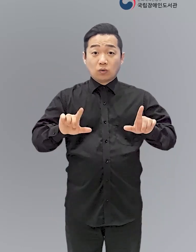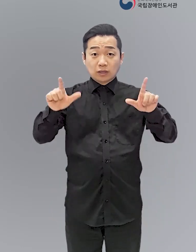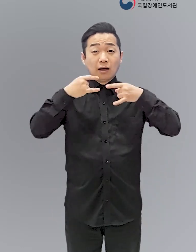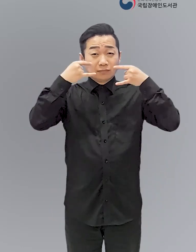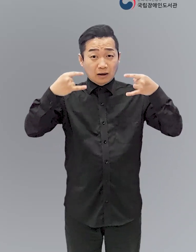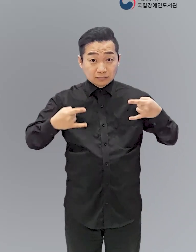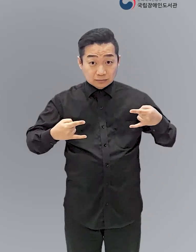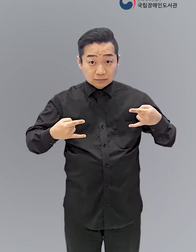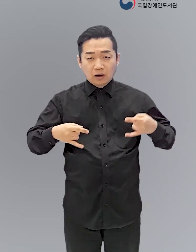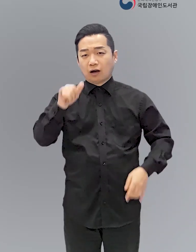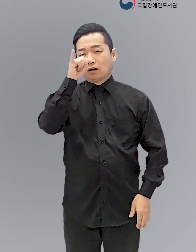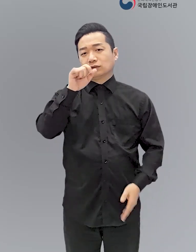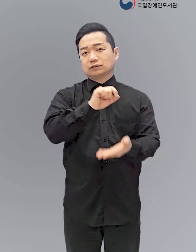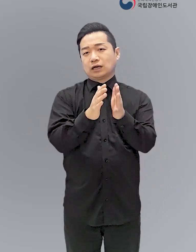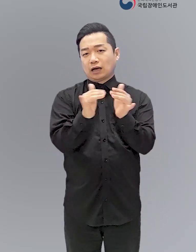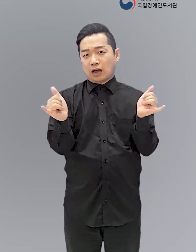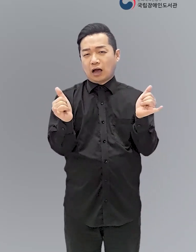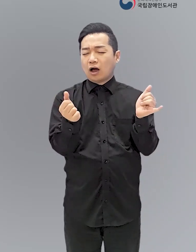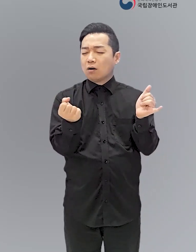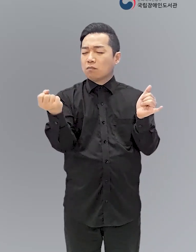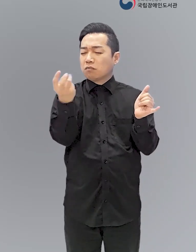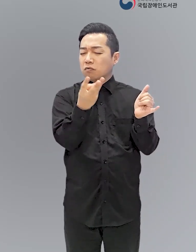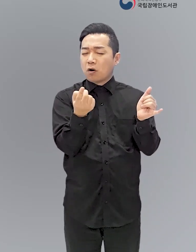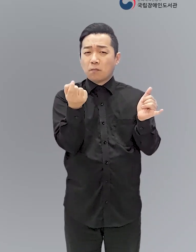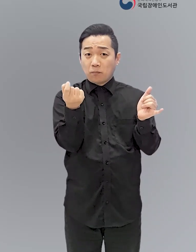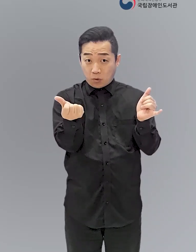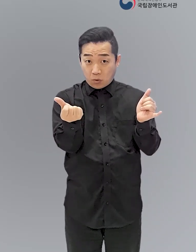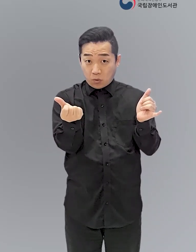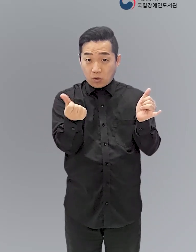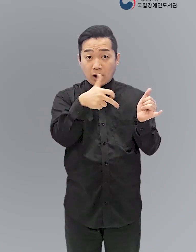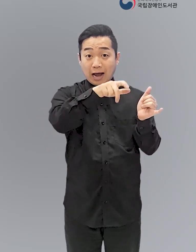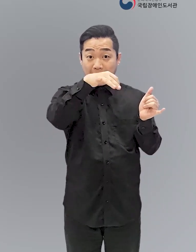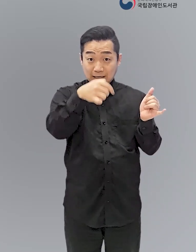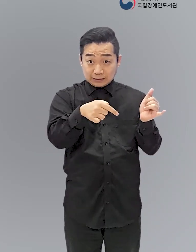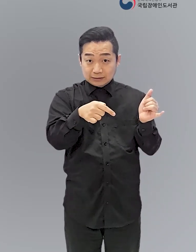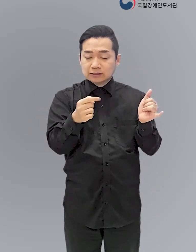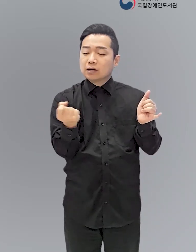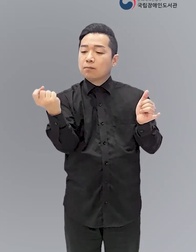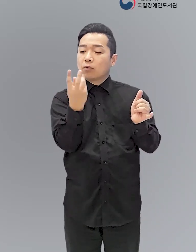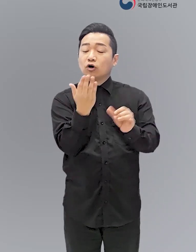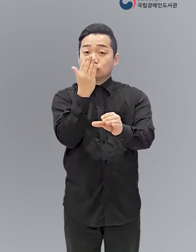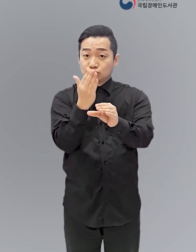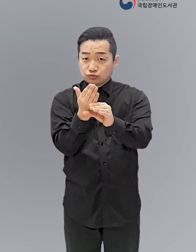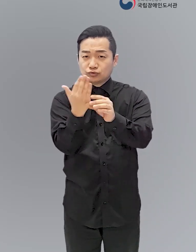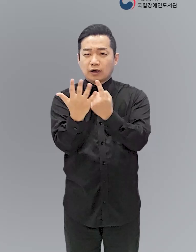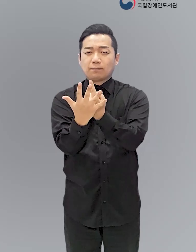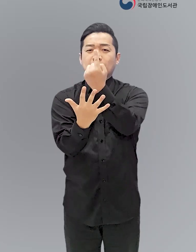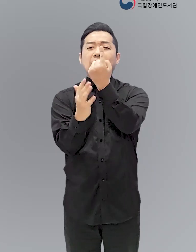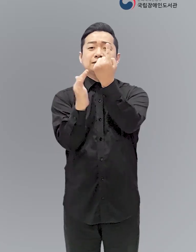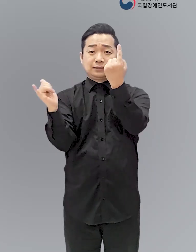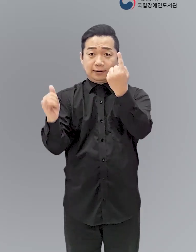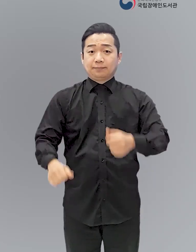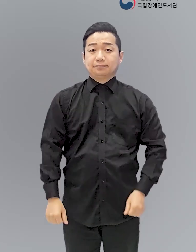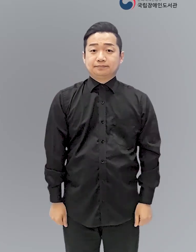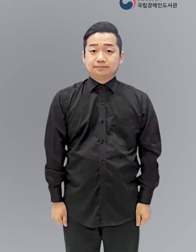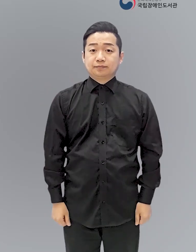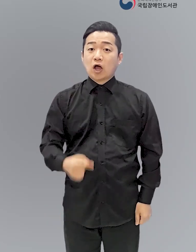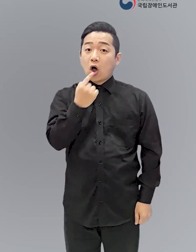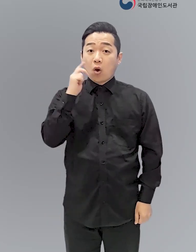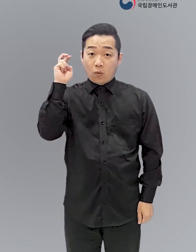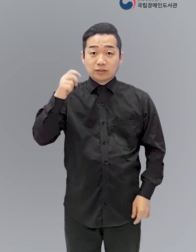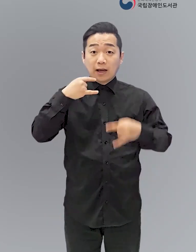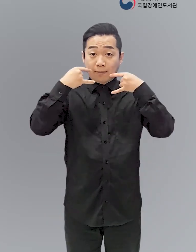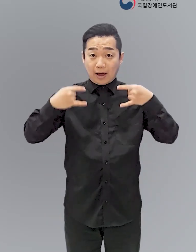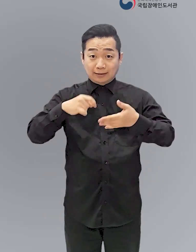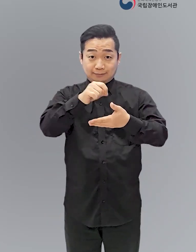오늘날의 프랑스에는 위대한 작가가 얼마 없는데 에마뉘엘 카레르는 남아있는 그들 중 한 명이다. 언론사